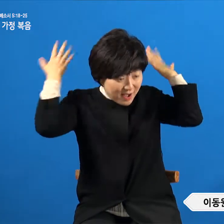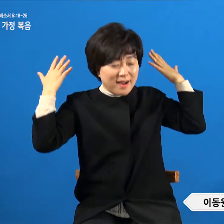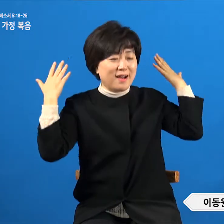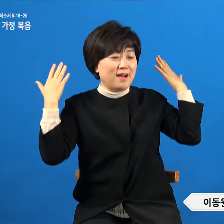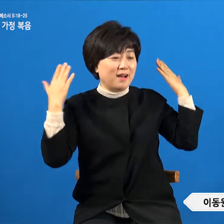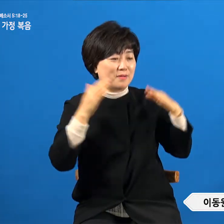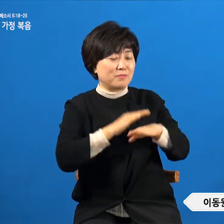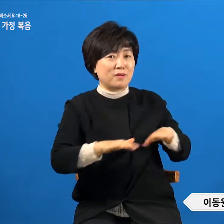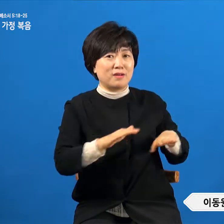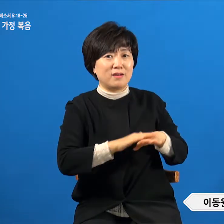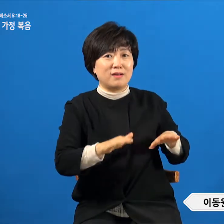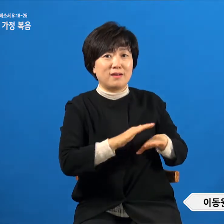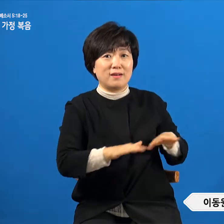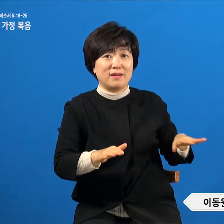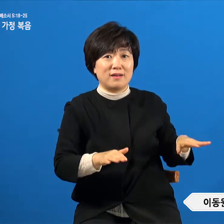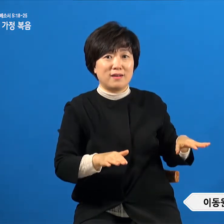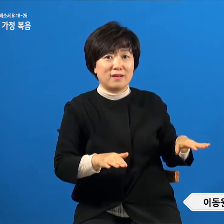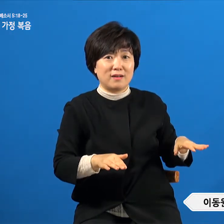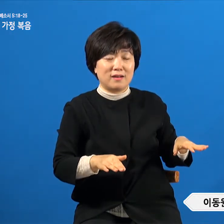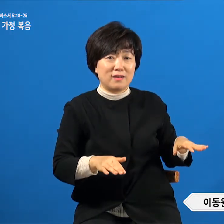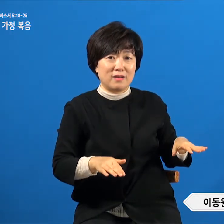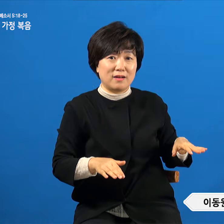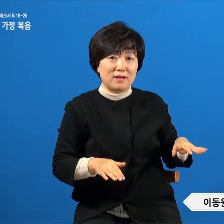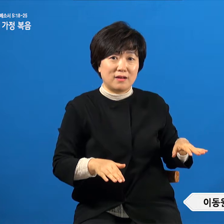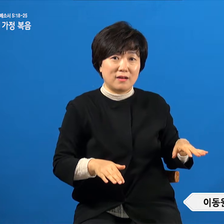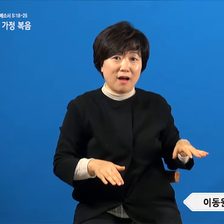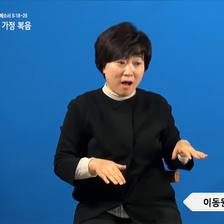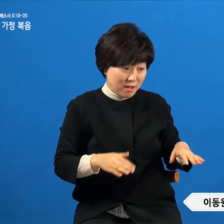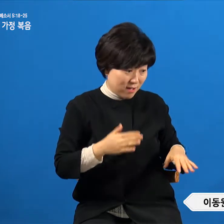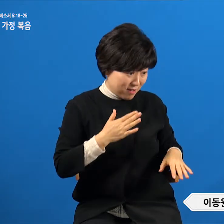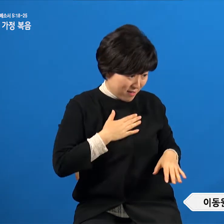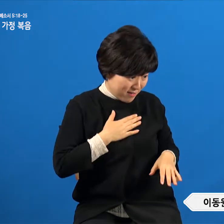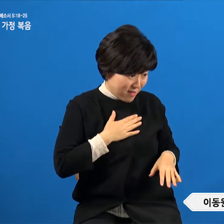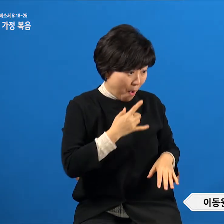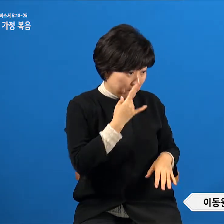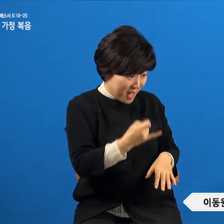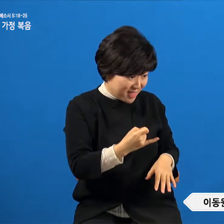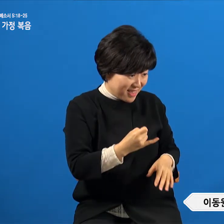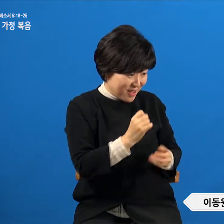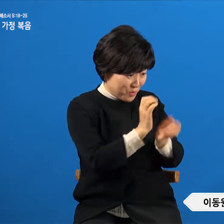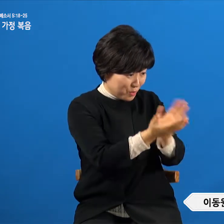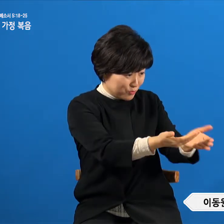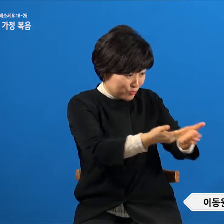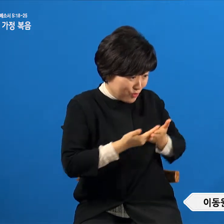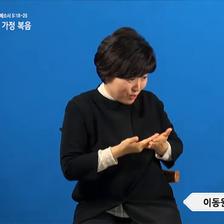풀어졌어요. 엄마, 나한테 이 꽃 주려고 산 거야?